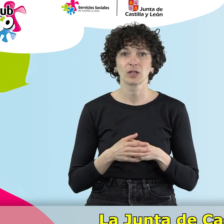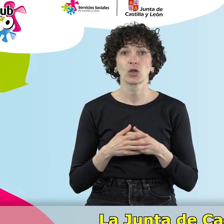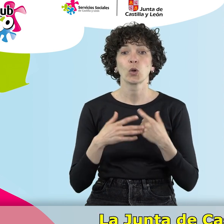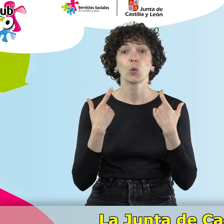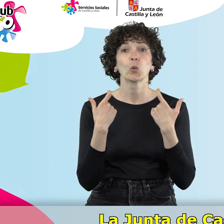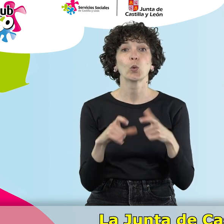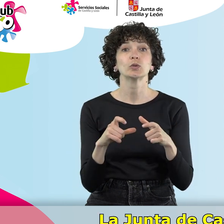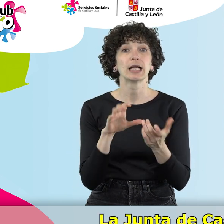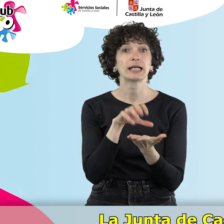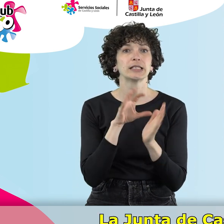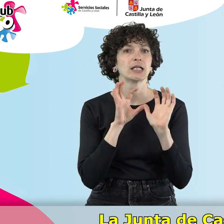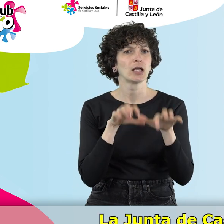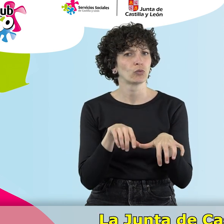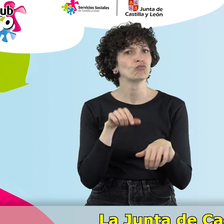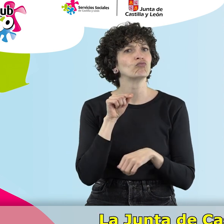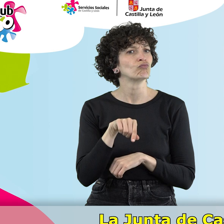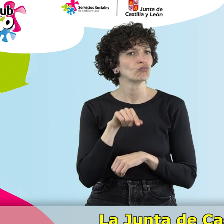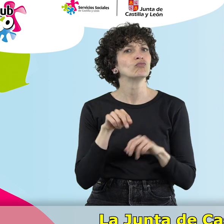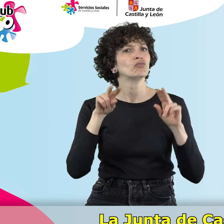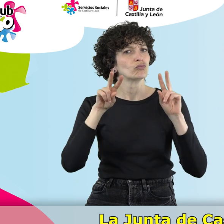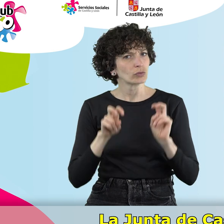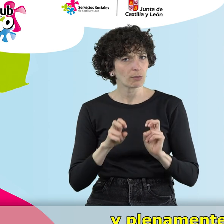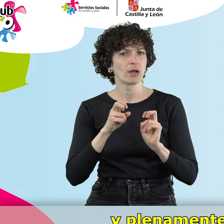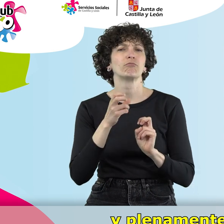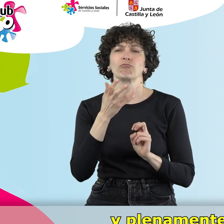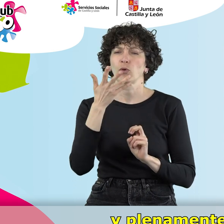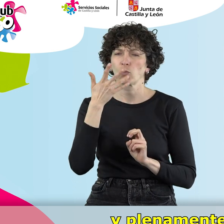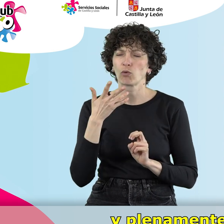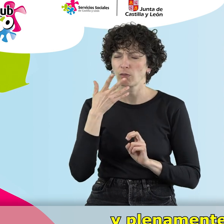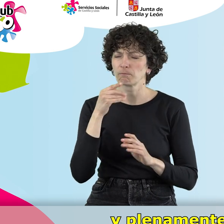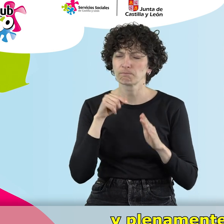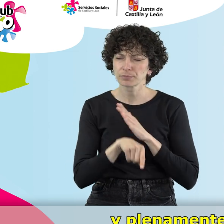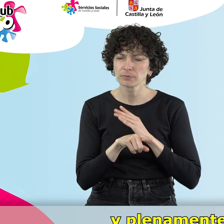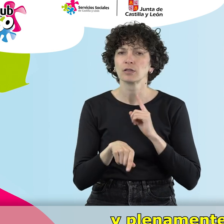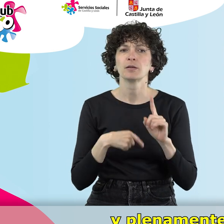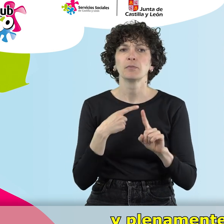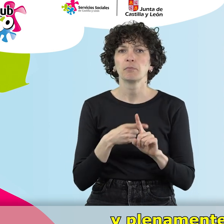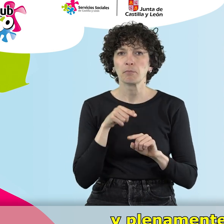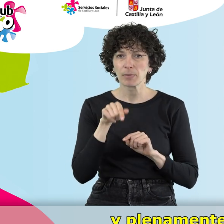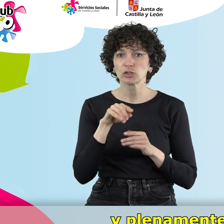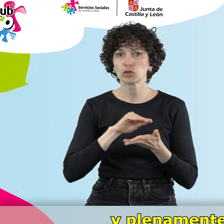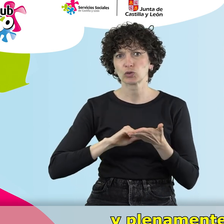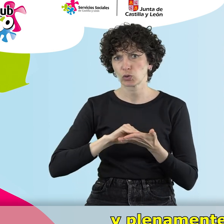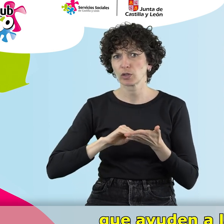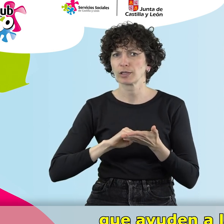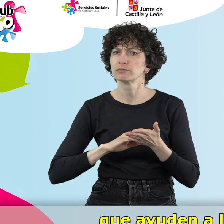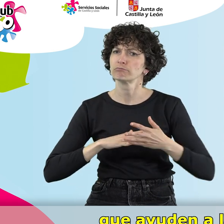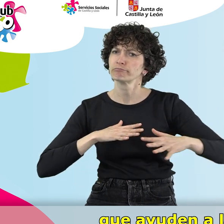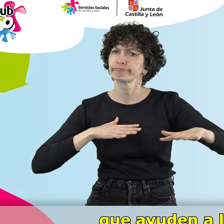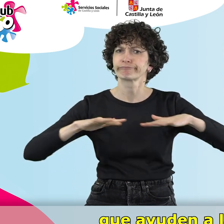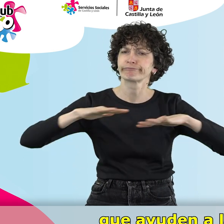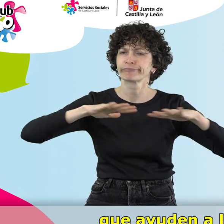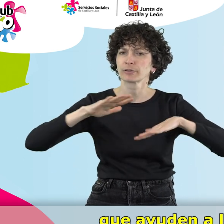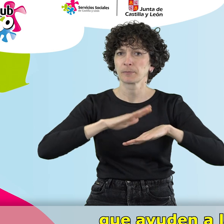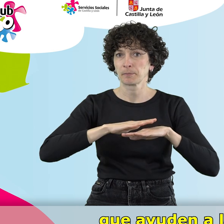La Junta de Castilla y León está muy sensibilizada con este tema y plenamente implicada en la puesta en marcha de soluciones que ayuden